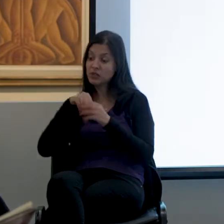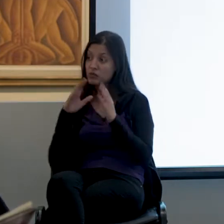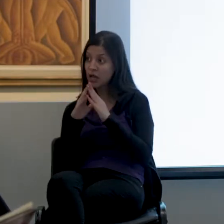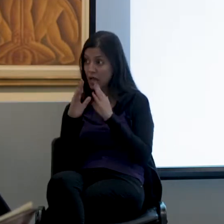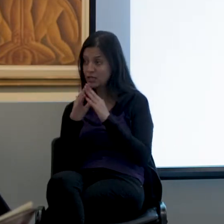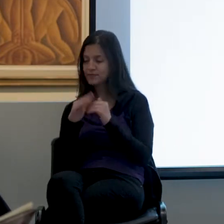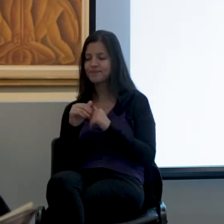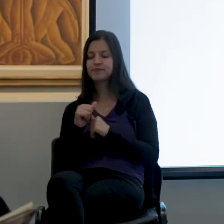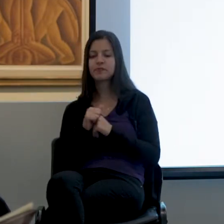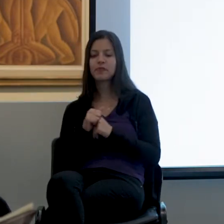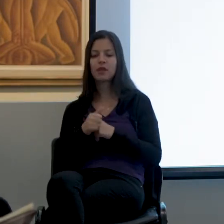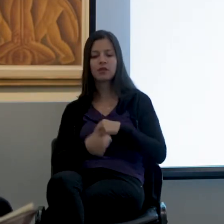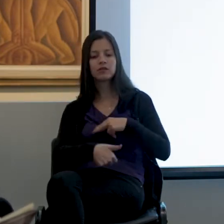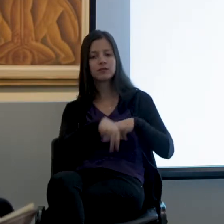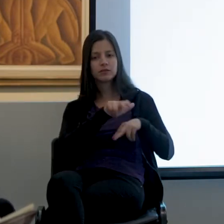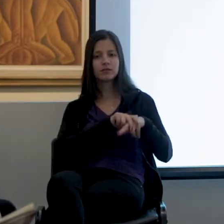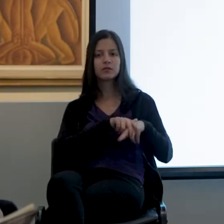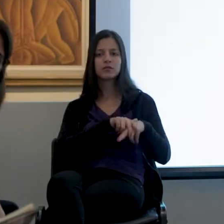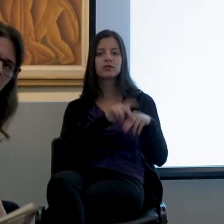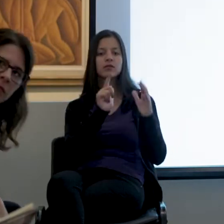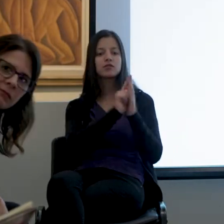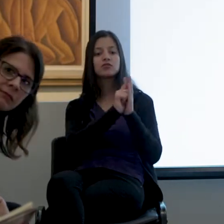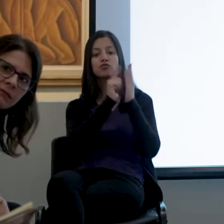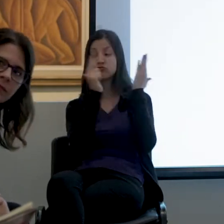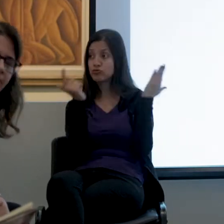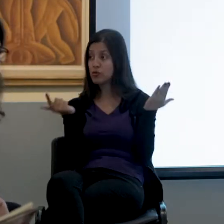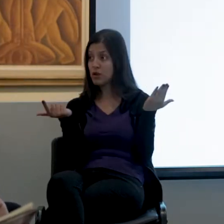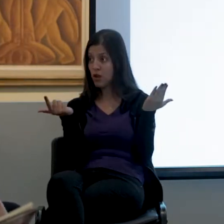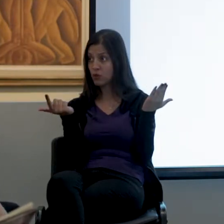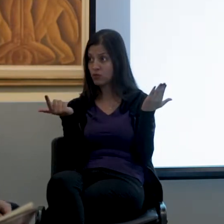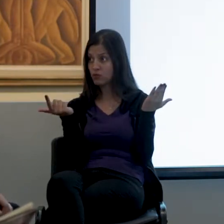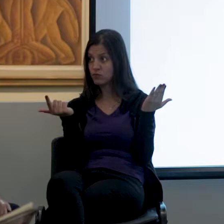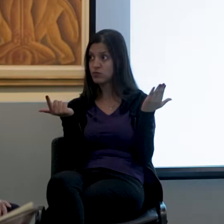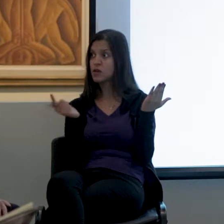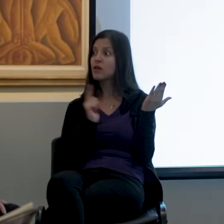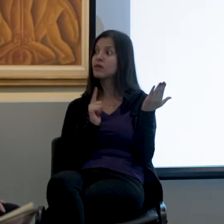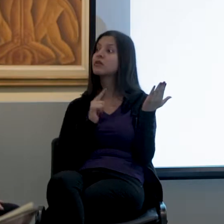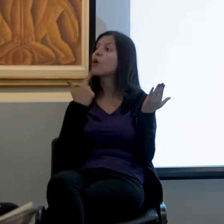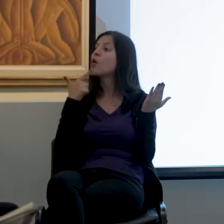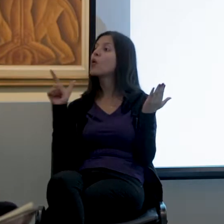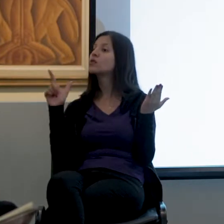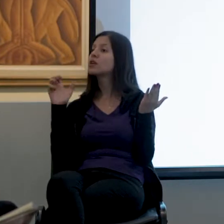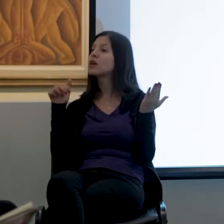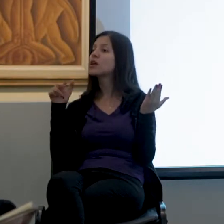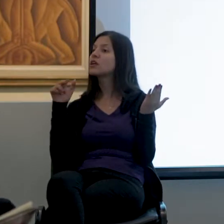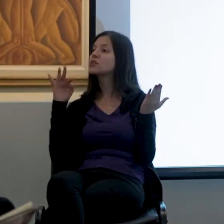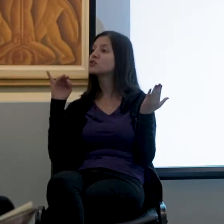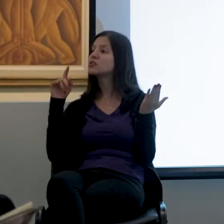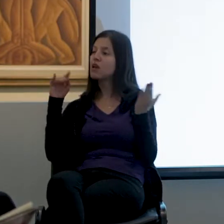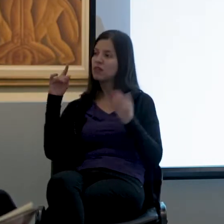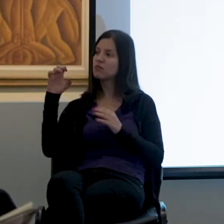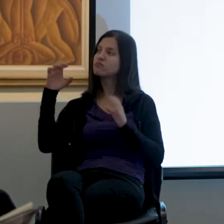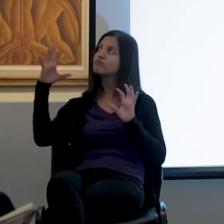ele abriu o jornal, ele entrava em contato com uma outra entidade, que era qual?